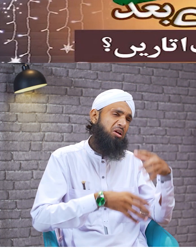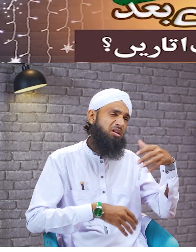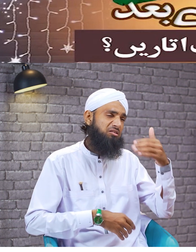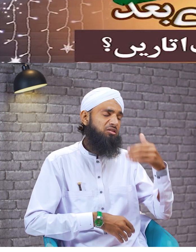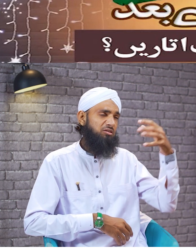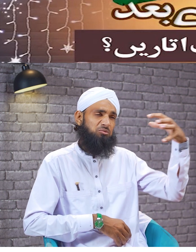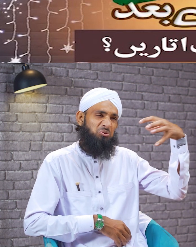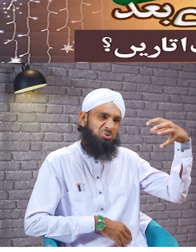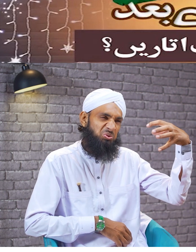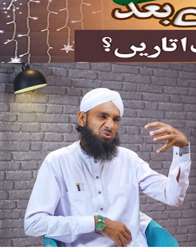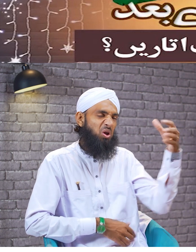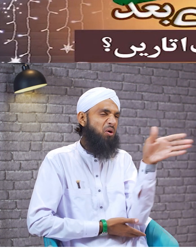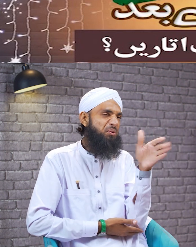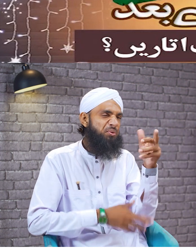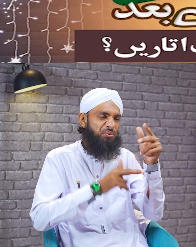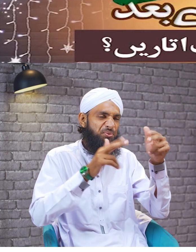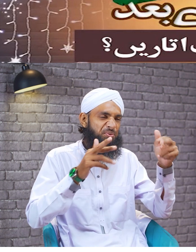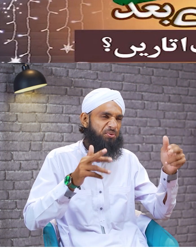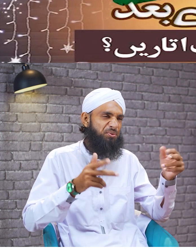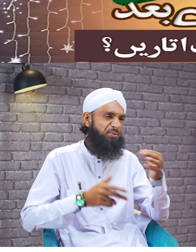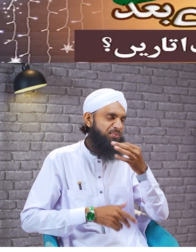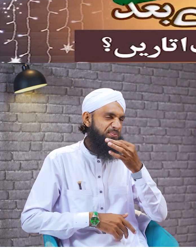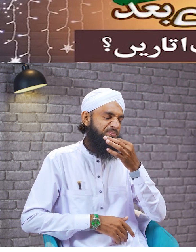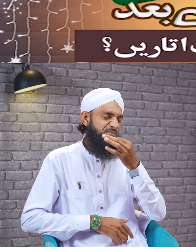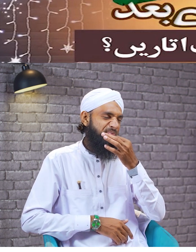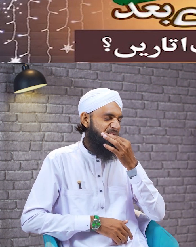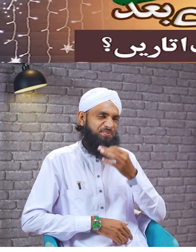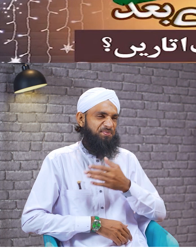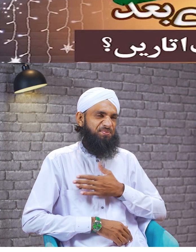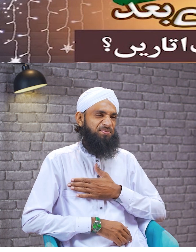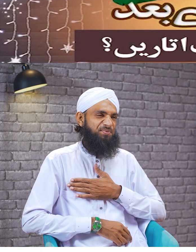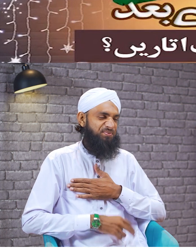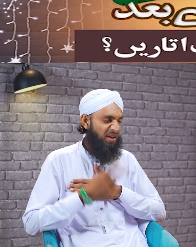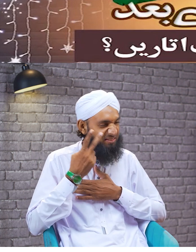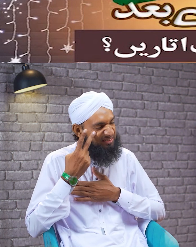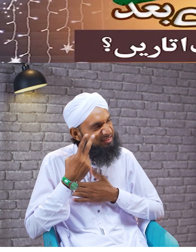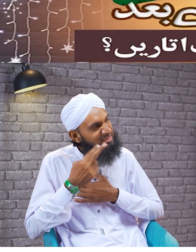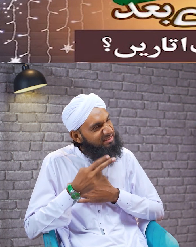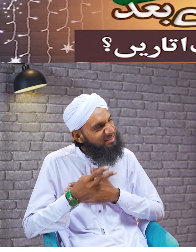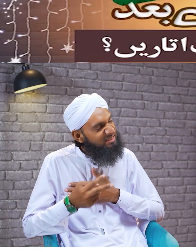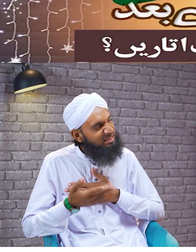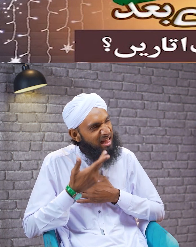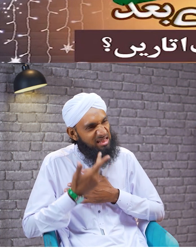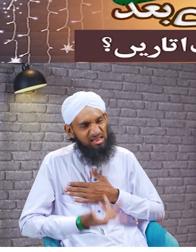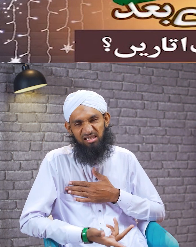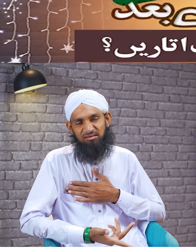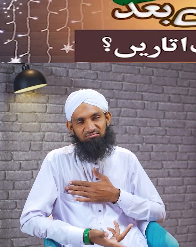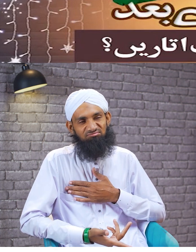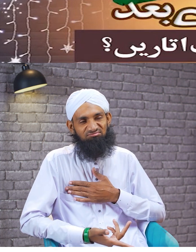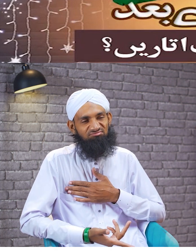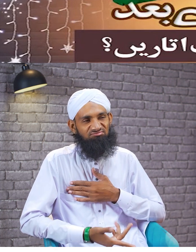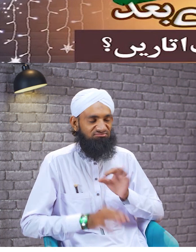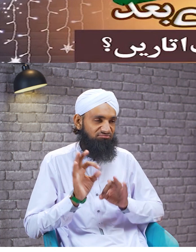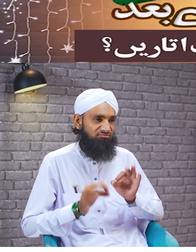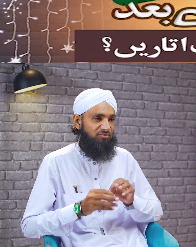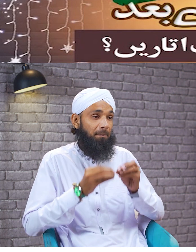और फिर ये हवा में इसके टुकड़े और ये मज़ा नहीं आता, बोलते हुए मज़ा नहीं आता, तो आपके टुकड़े देखते हुए मज़ा कैसे आता है। 13वीं रात हो